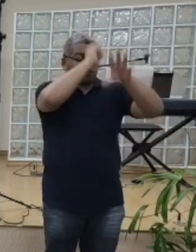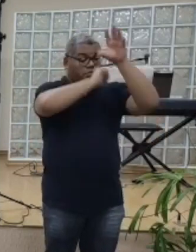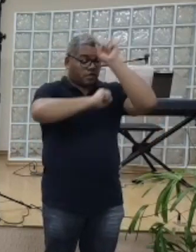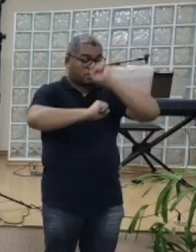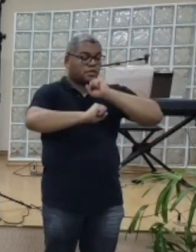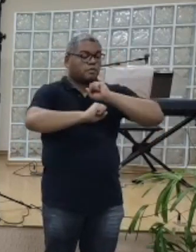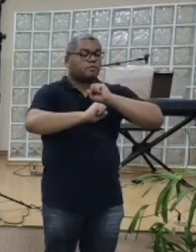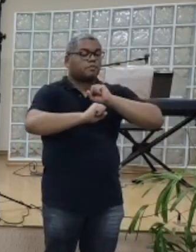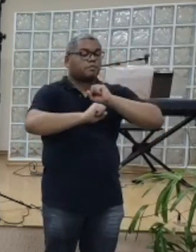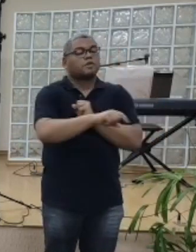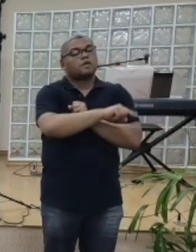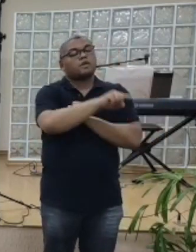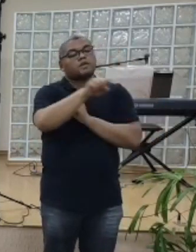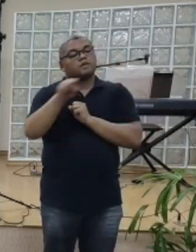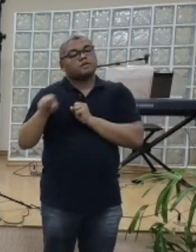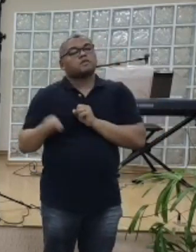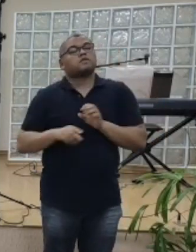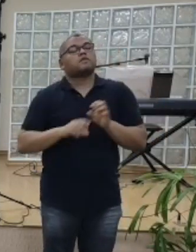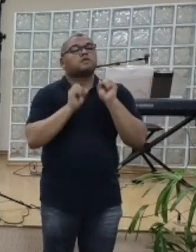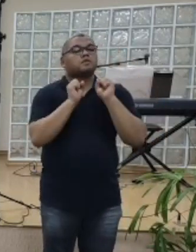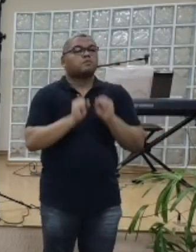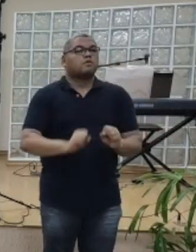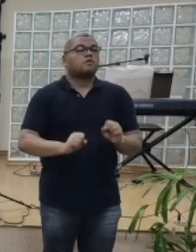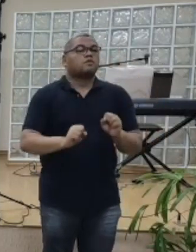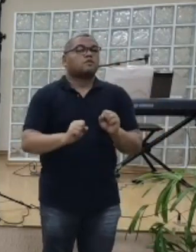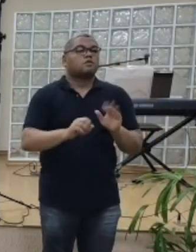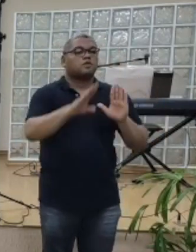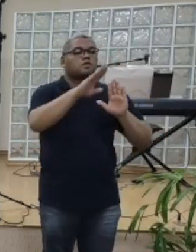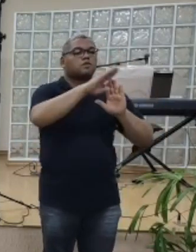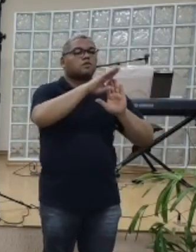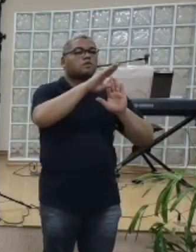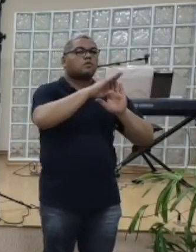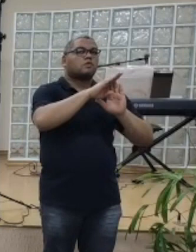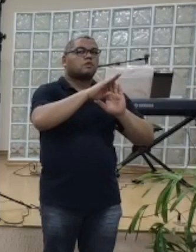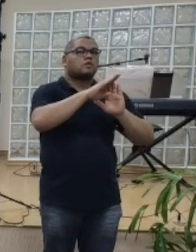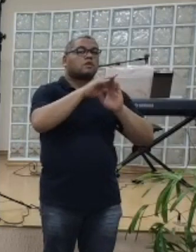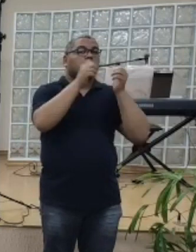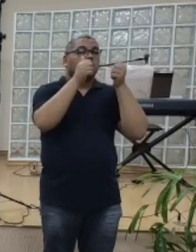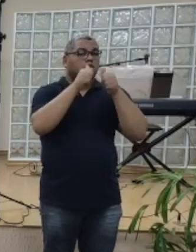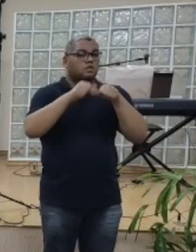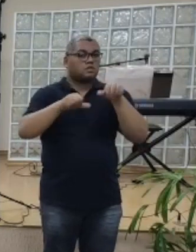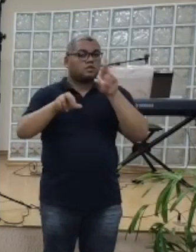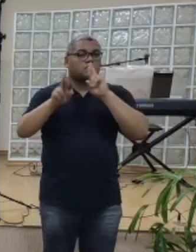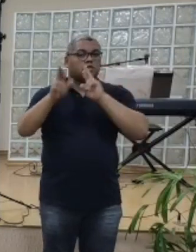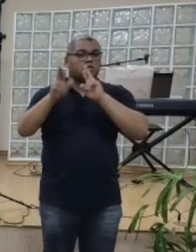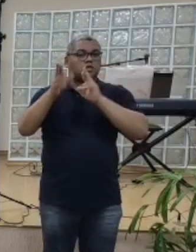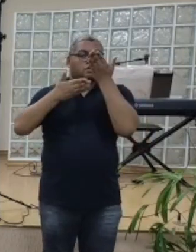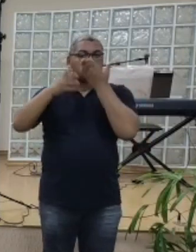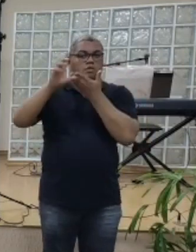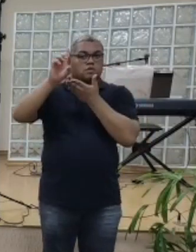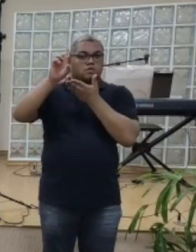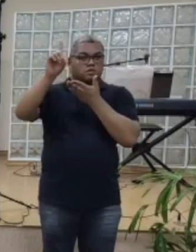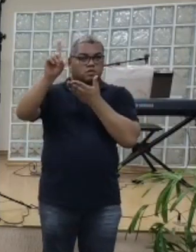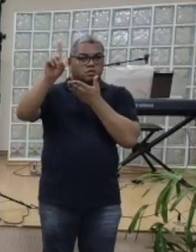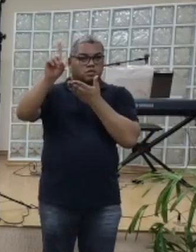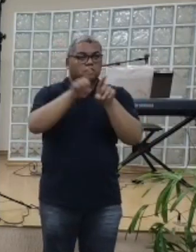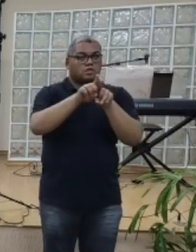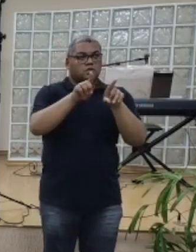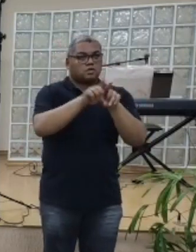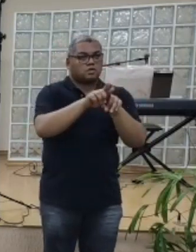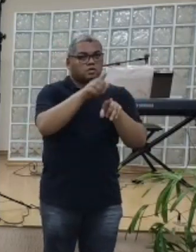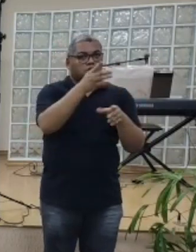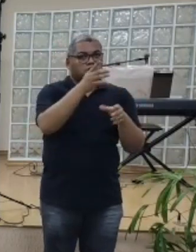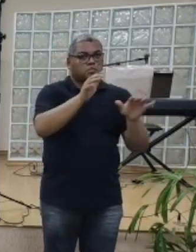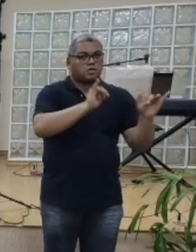Que vocês possam priorizar o estar com Deus em união com os irmãos na